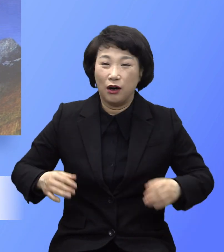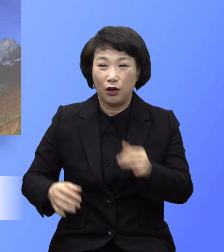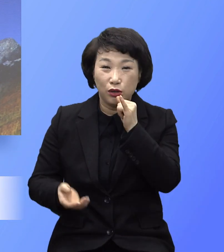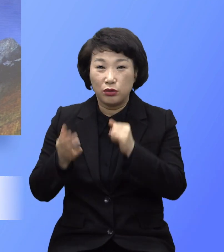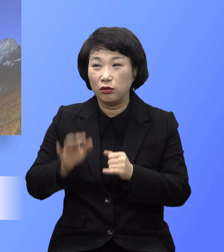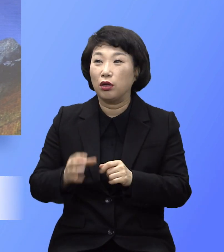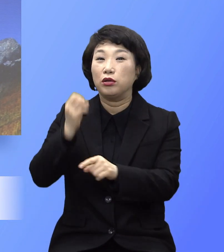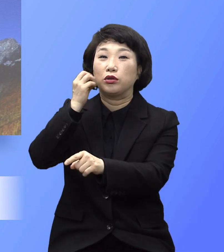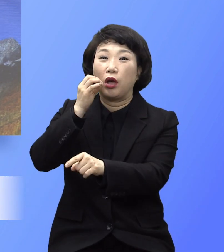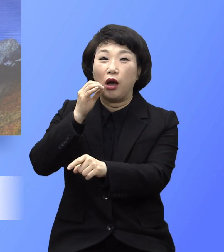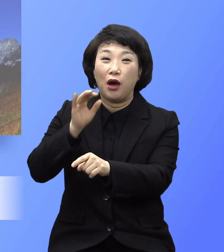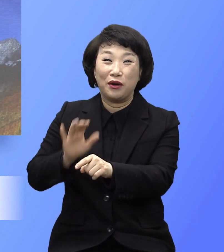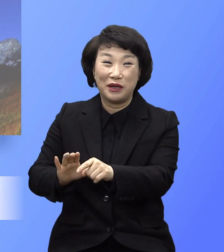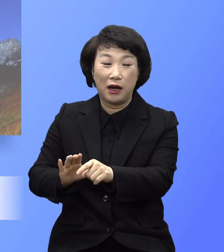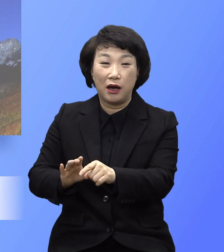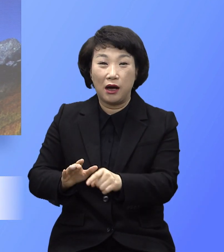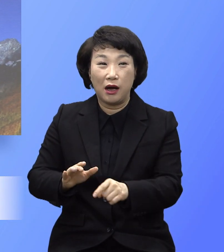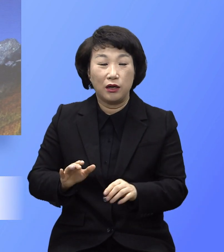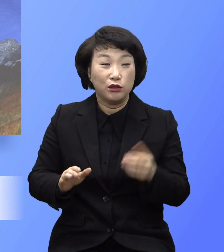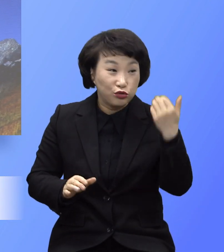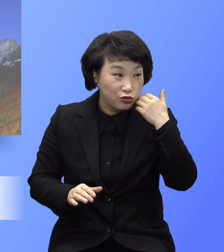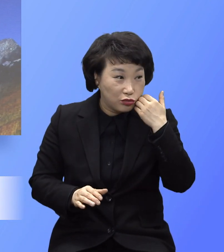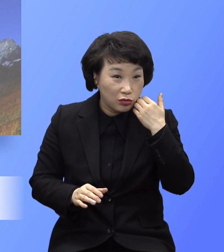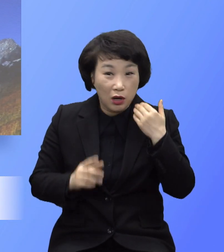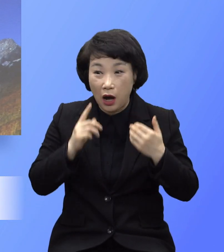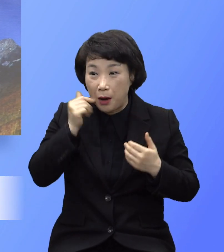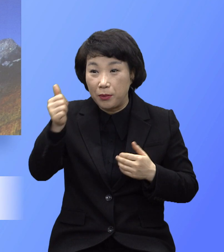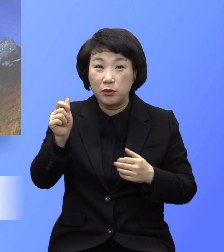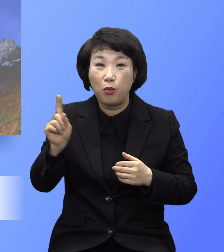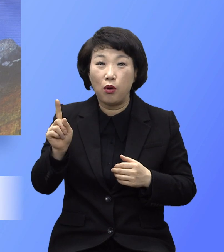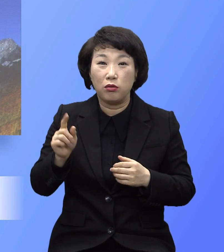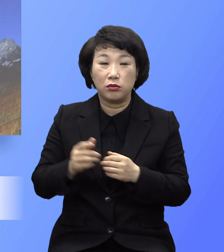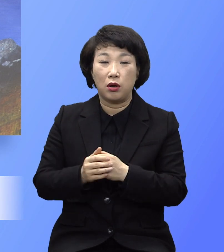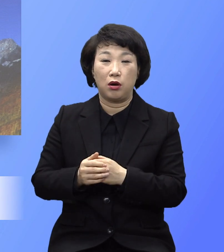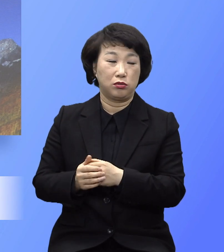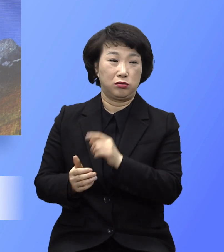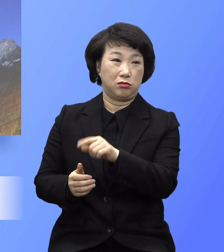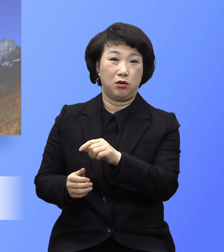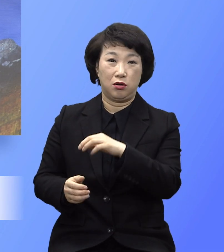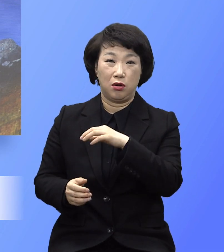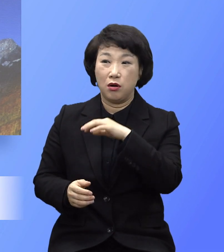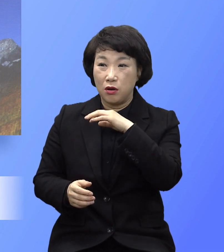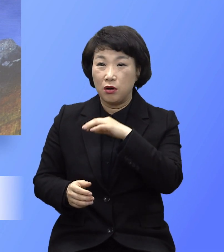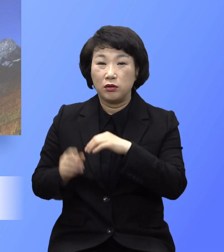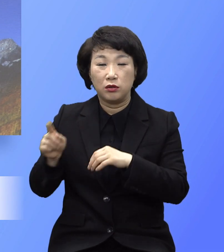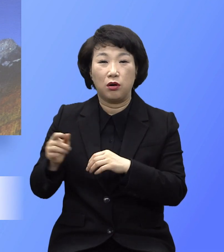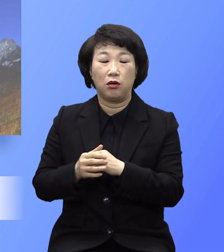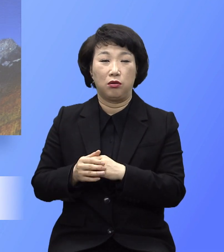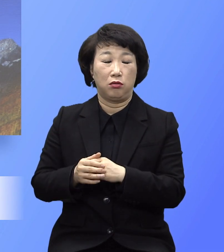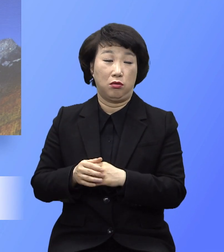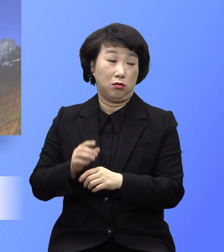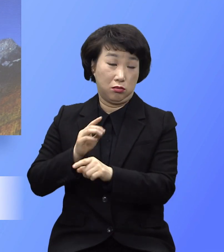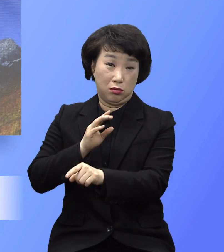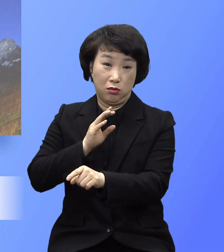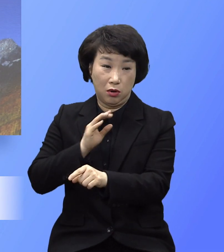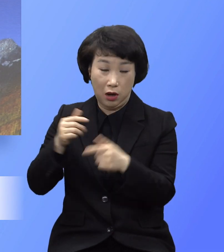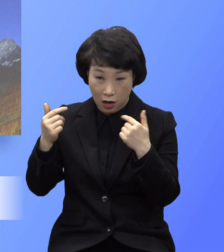신기하게 지 아버지에 대해서 절대 부정하지 않아요. 그분이 우리 아버지라는